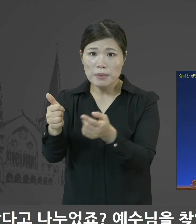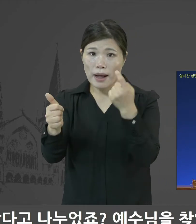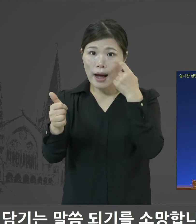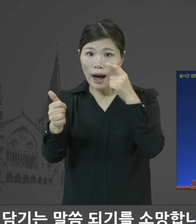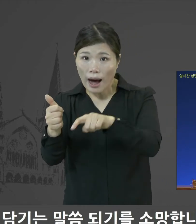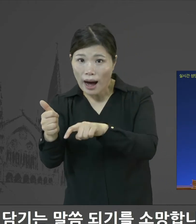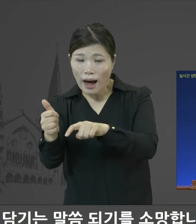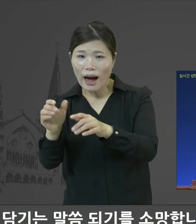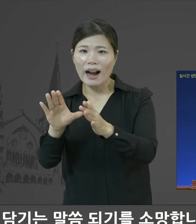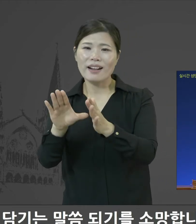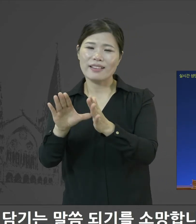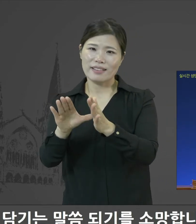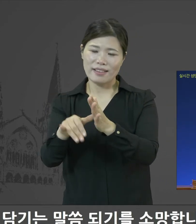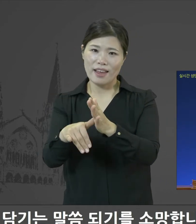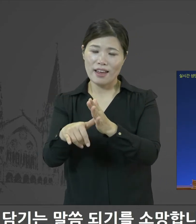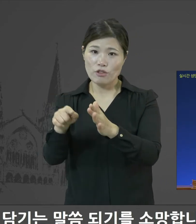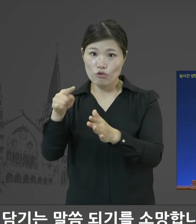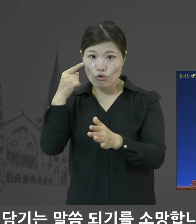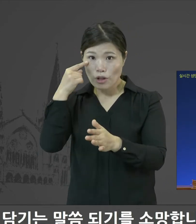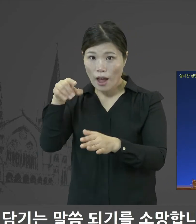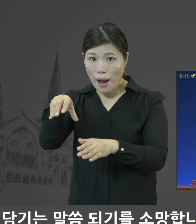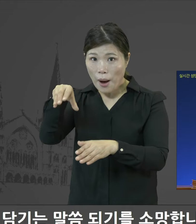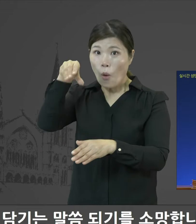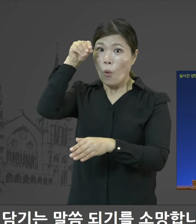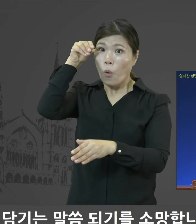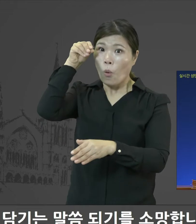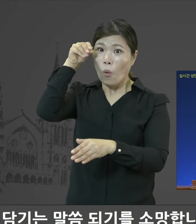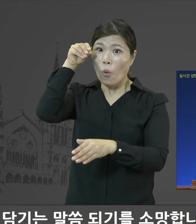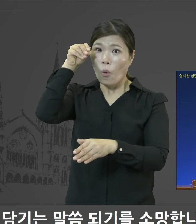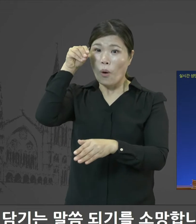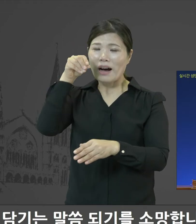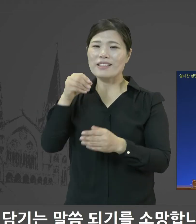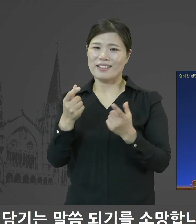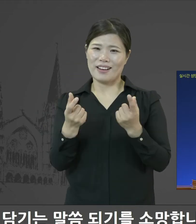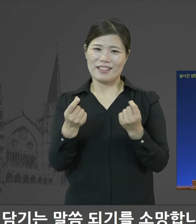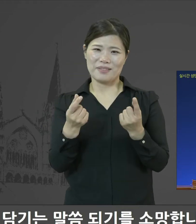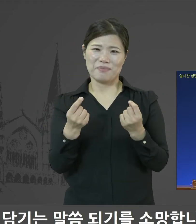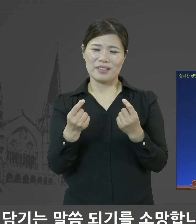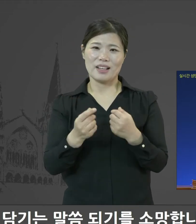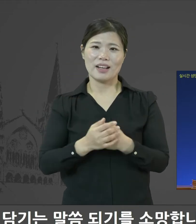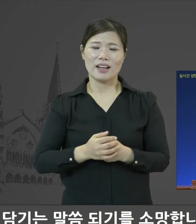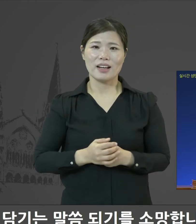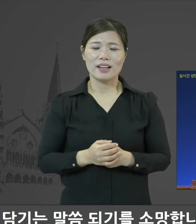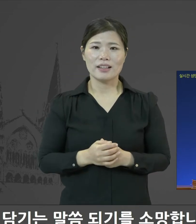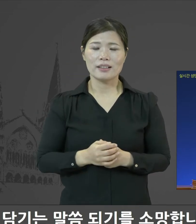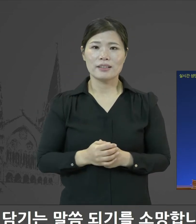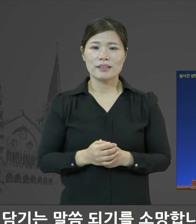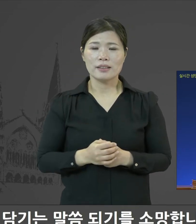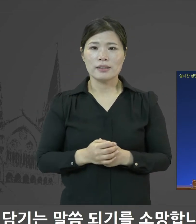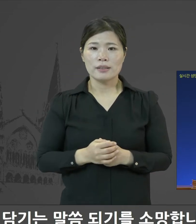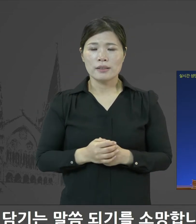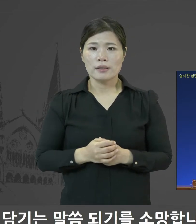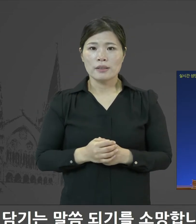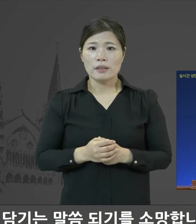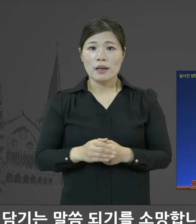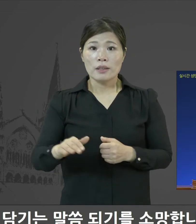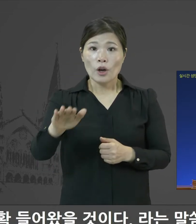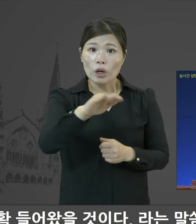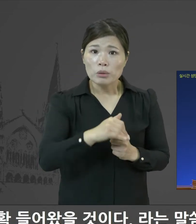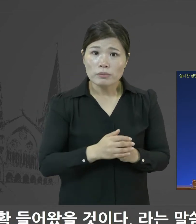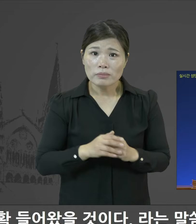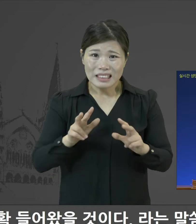이렇게 이 말씀을 이렇게 해석해 드렸는데, 여러분, 찾고